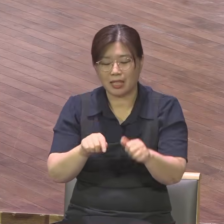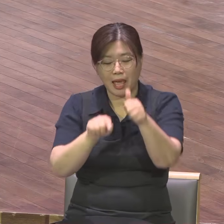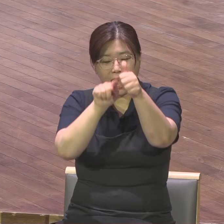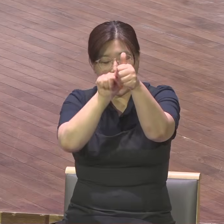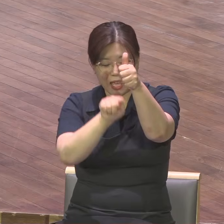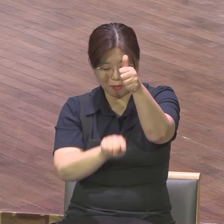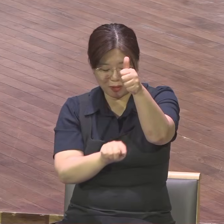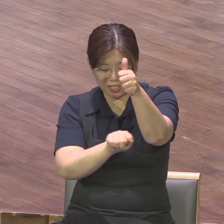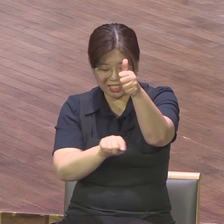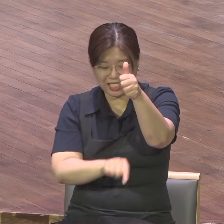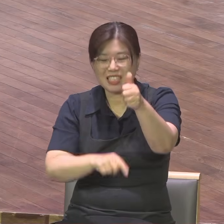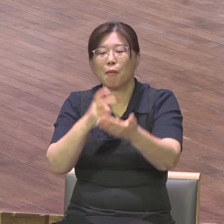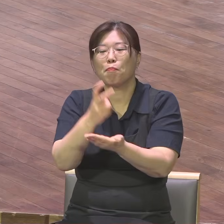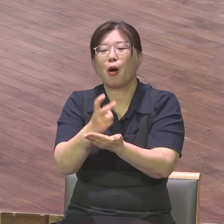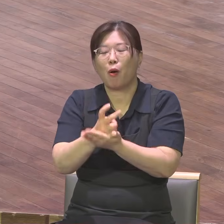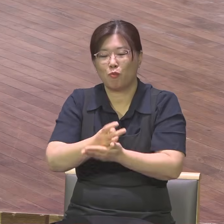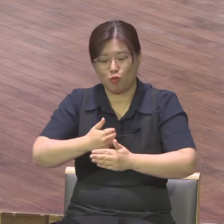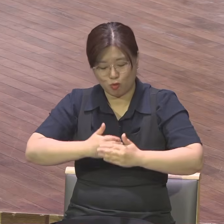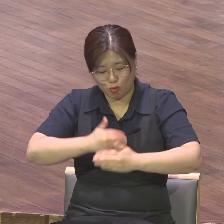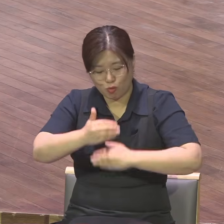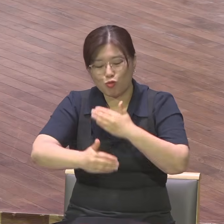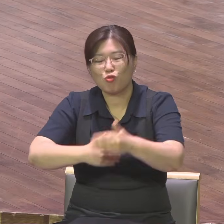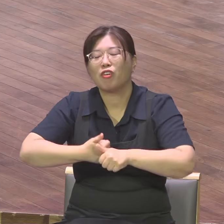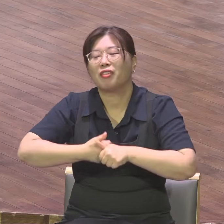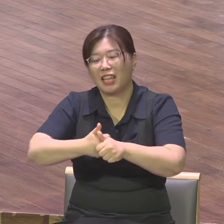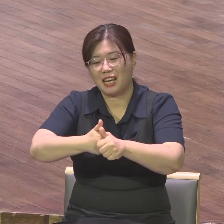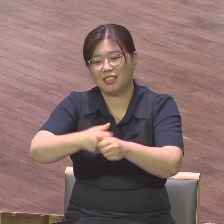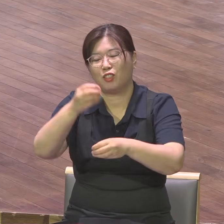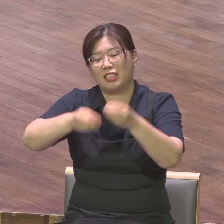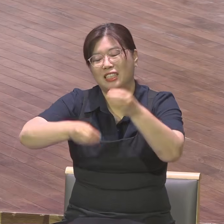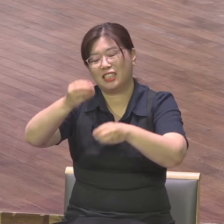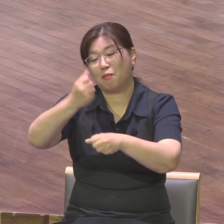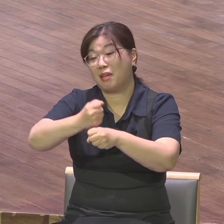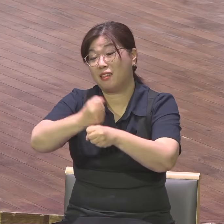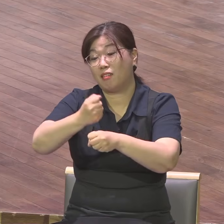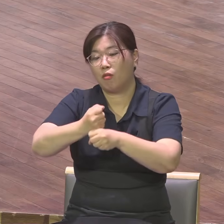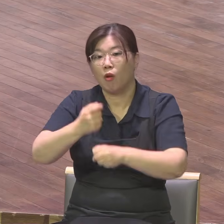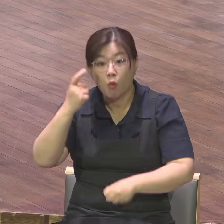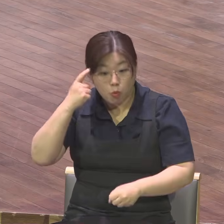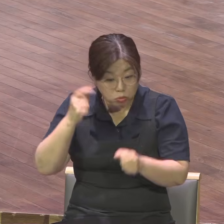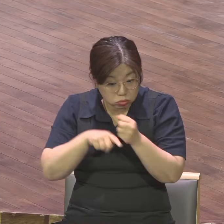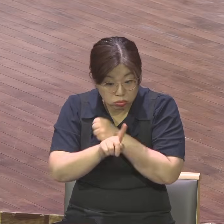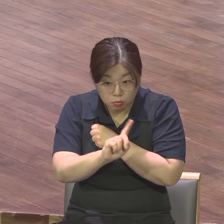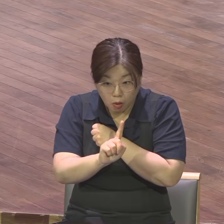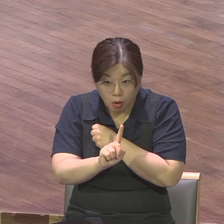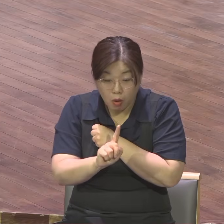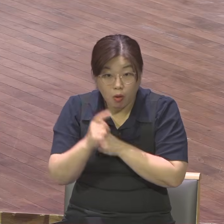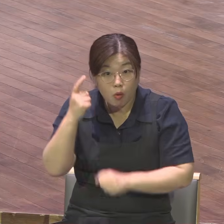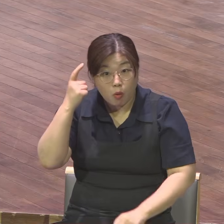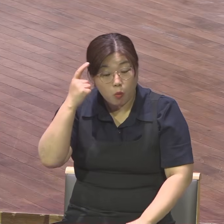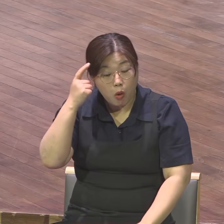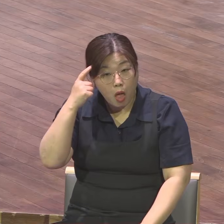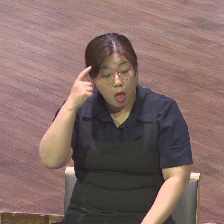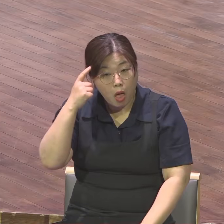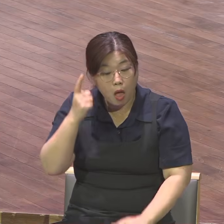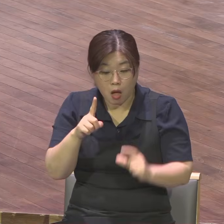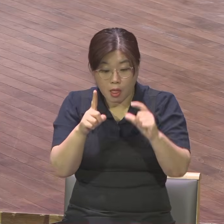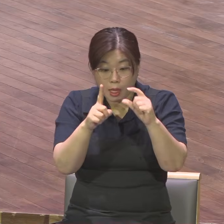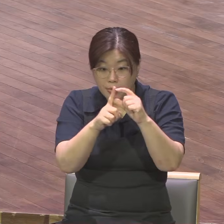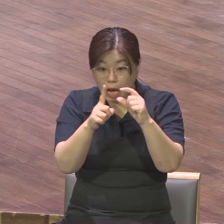되어 있어요. 그러면 왜 이런 형식으로 기록했느냐? 왜 알파벳 순서대로